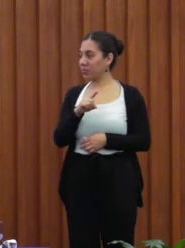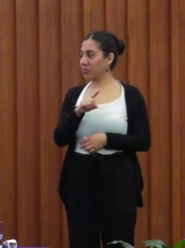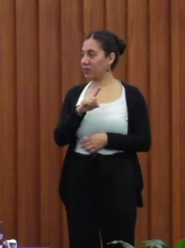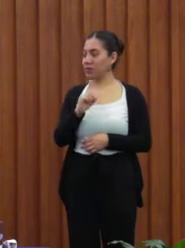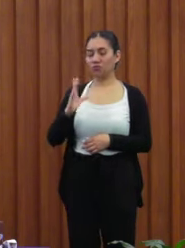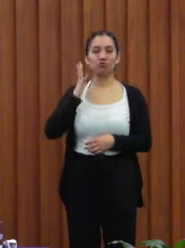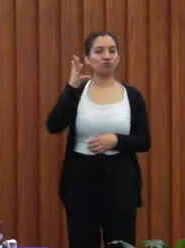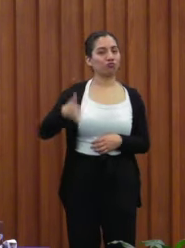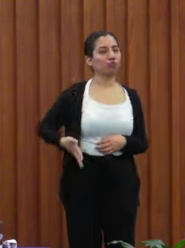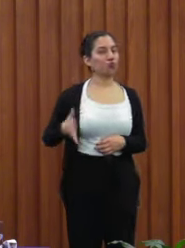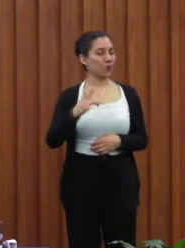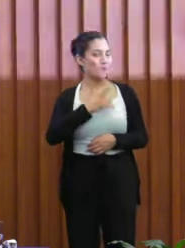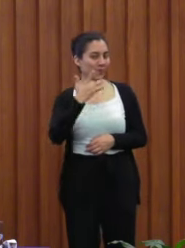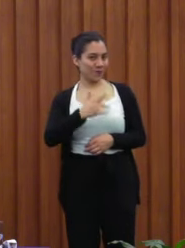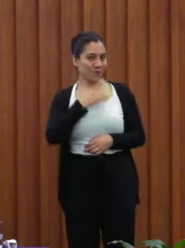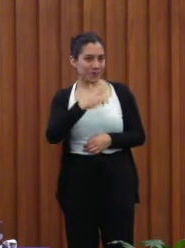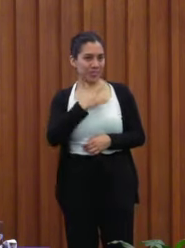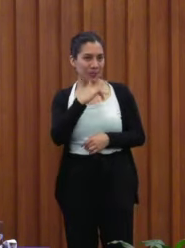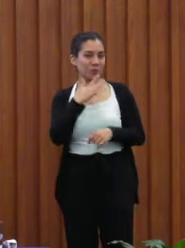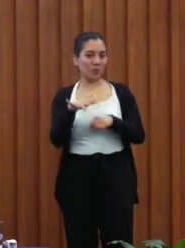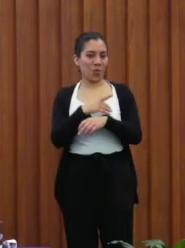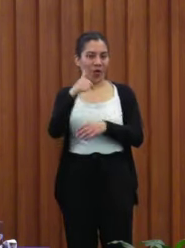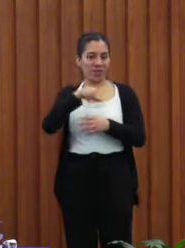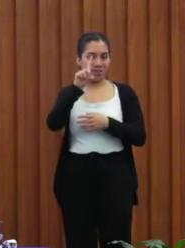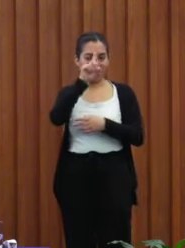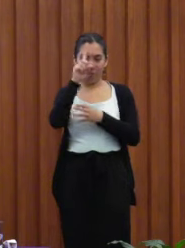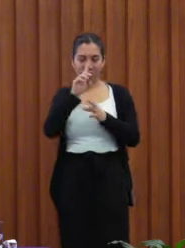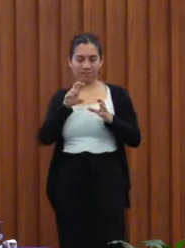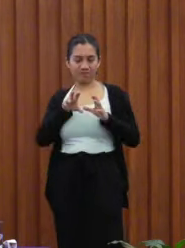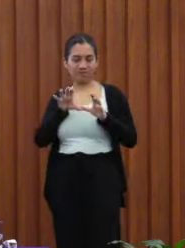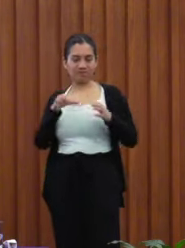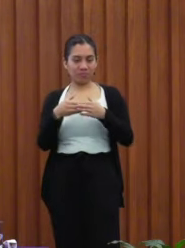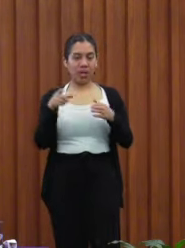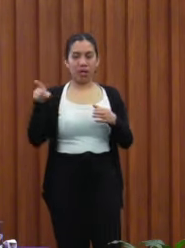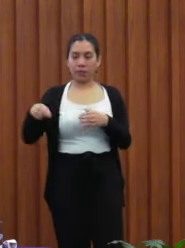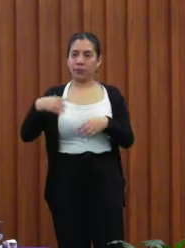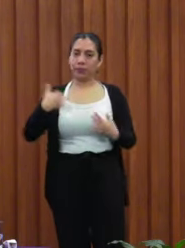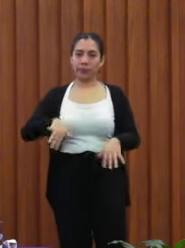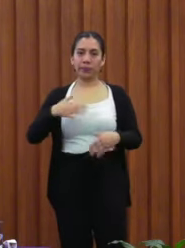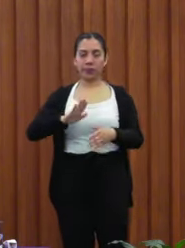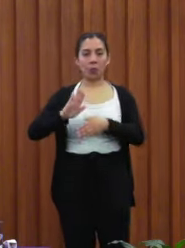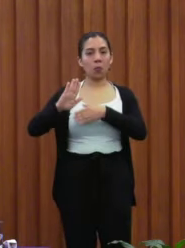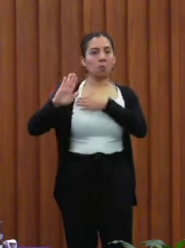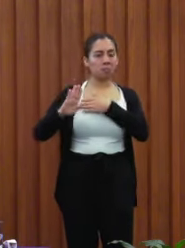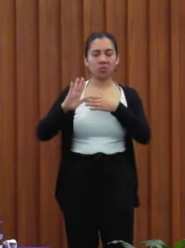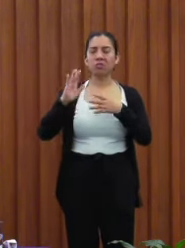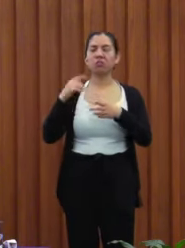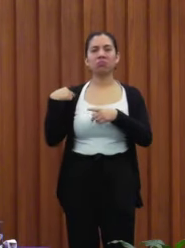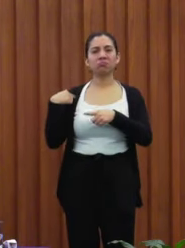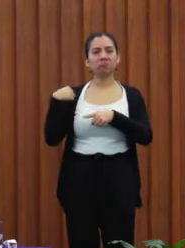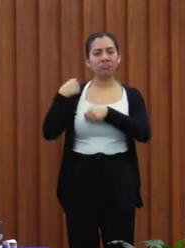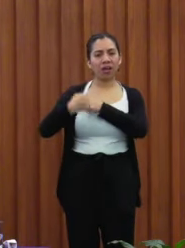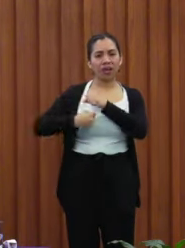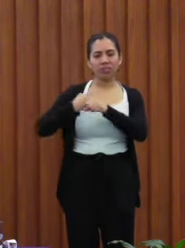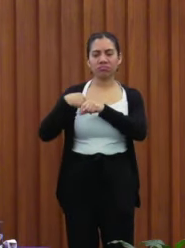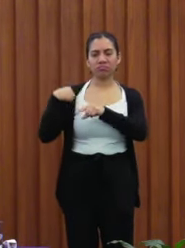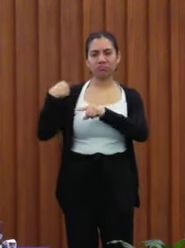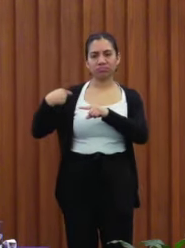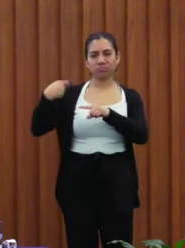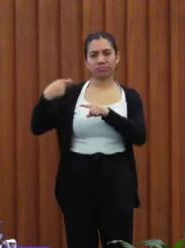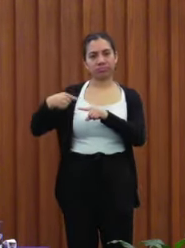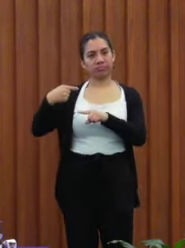orgullo de tener en nuestro Consejo a alguien tan comprometido durante muchísimos años a una agenda de